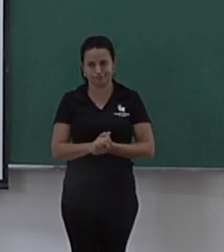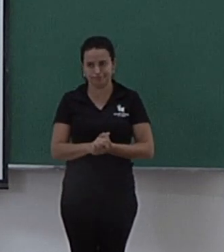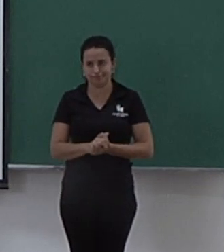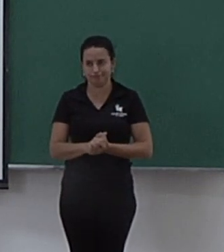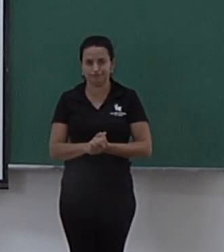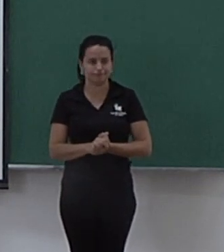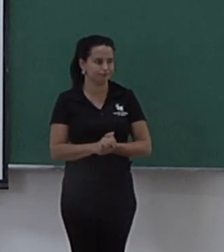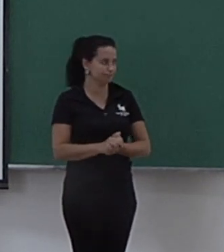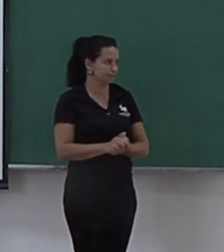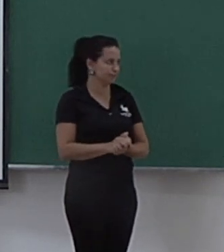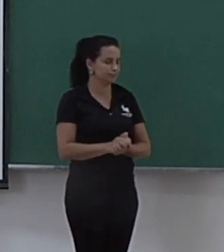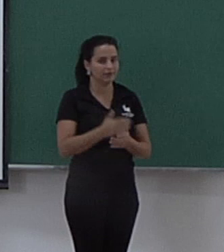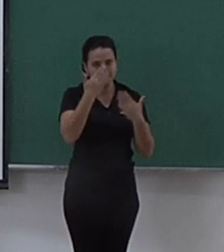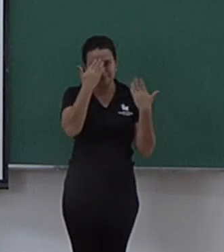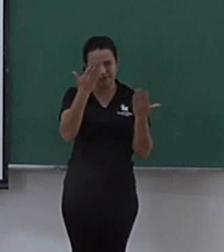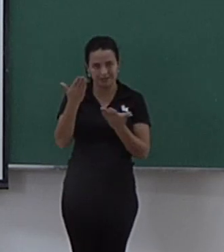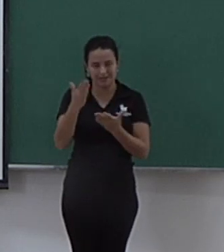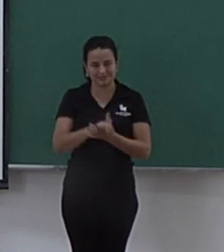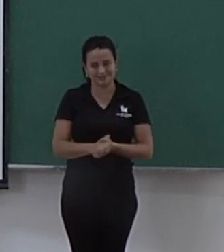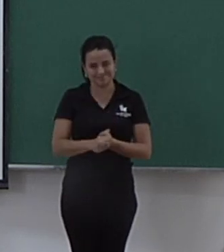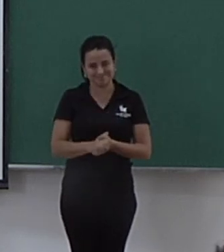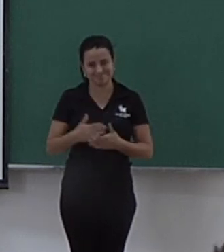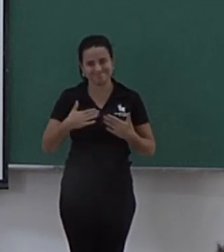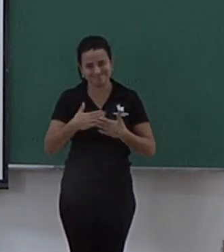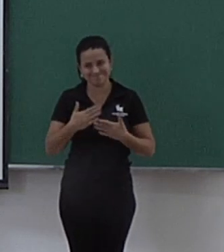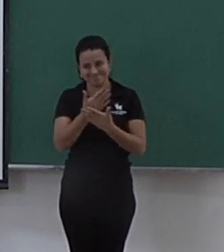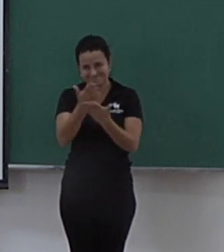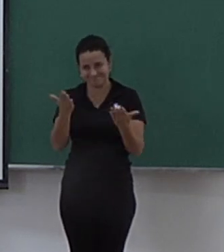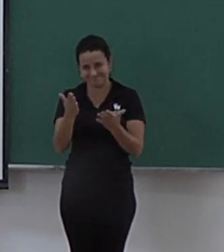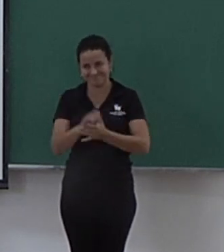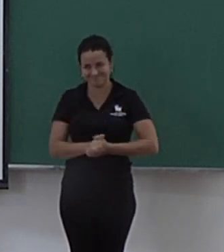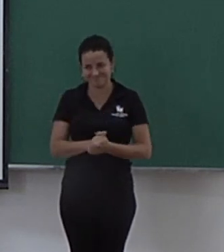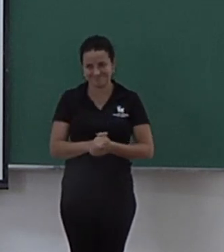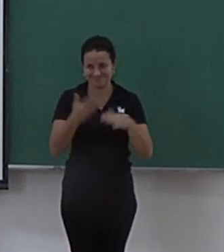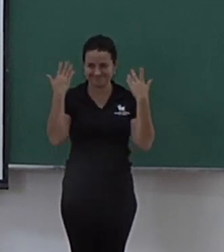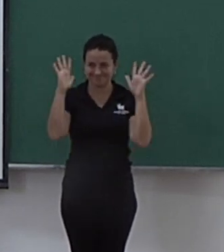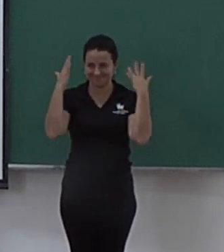Gente, muito obrigado aí, viu? Foi um prazer. Valeu.